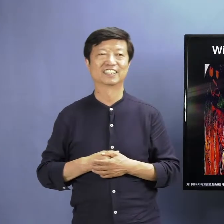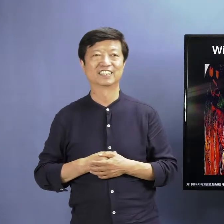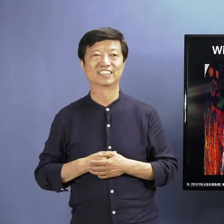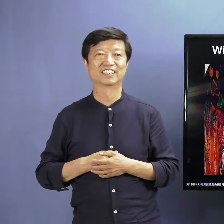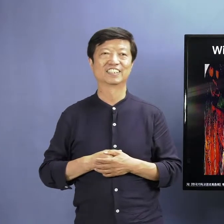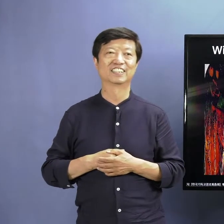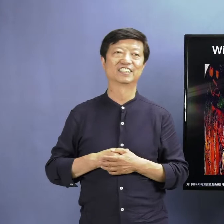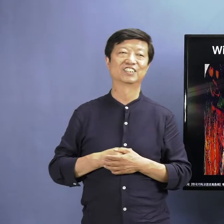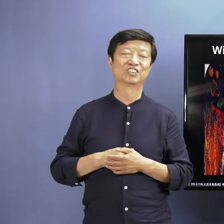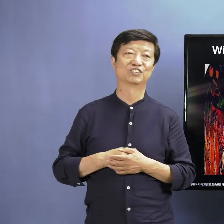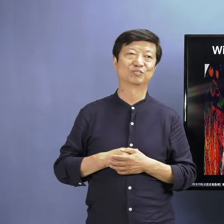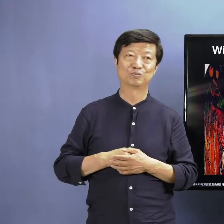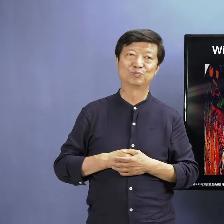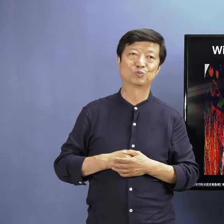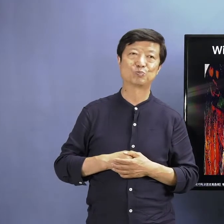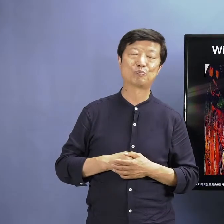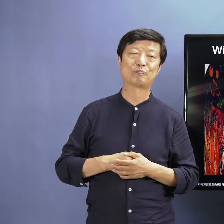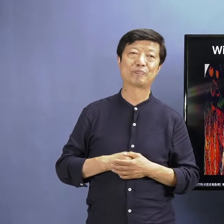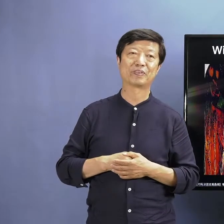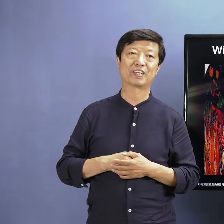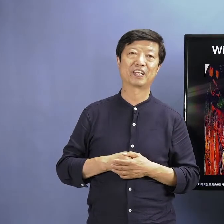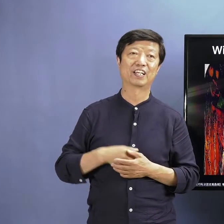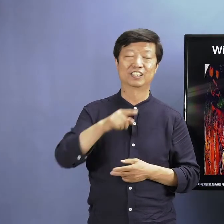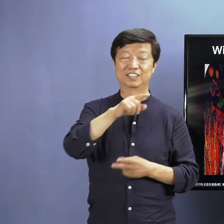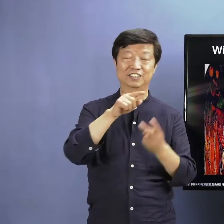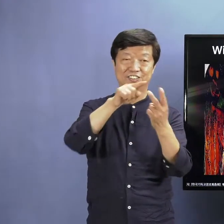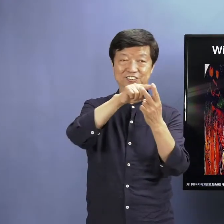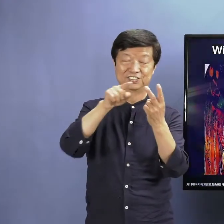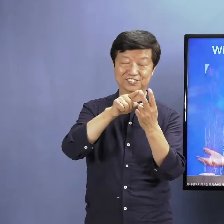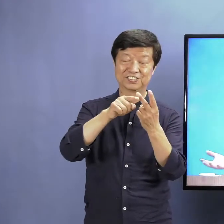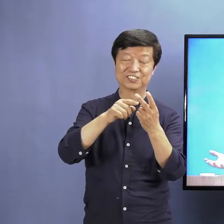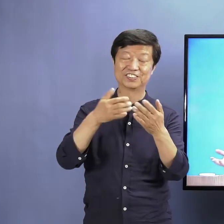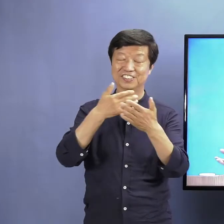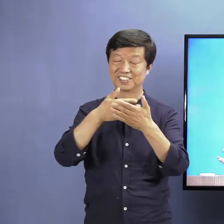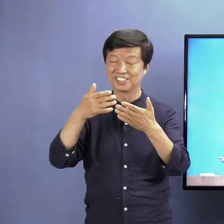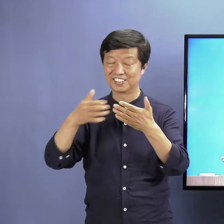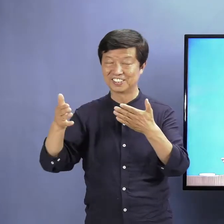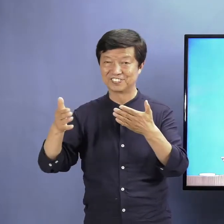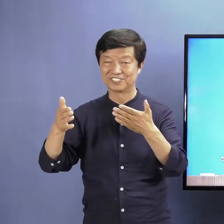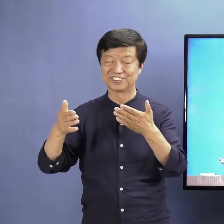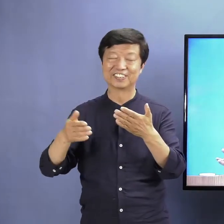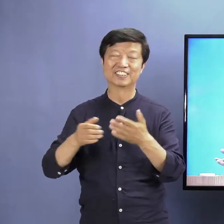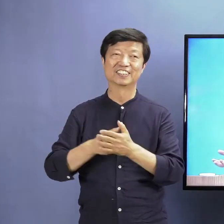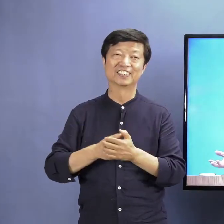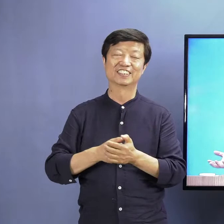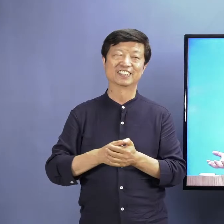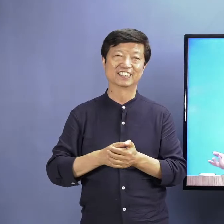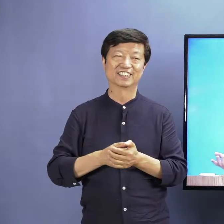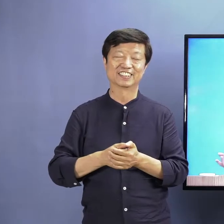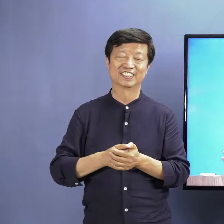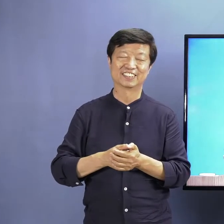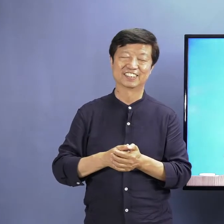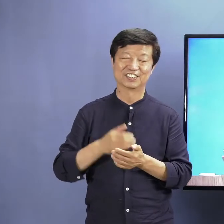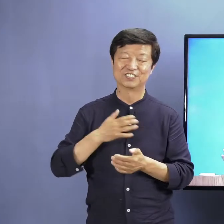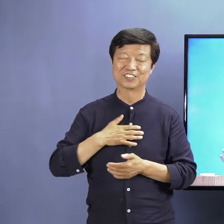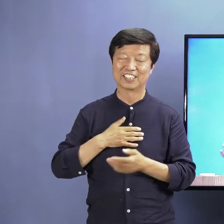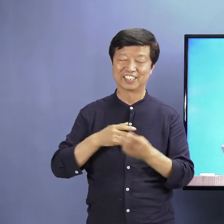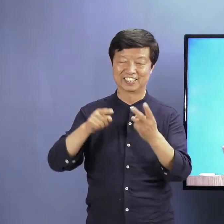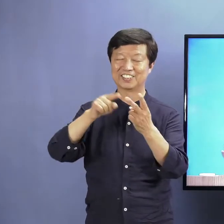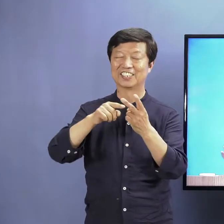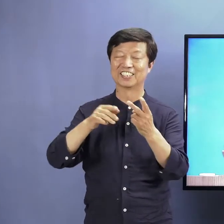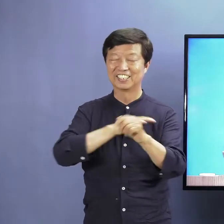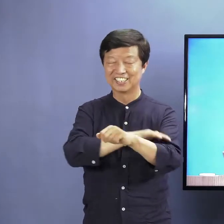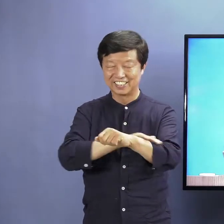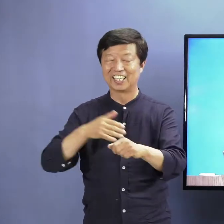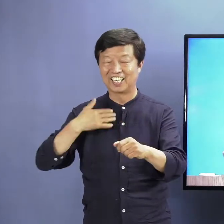있는데 제가 볼 때는 뭐 의미가 없어요. 뭐 사실 이 라오디게아에 주신 그 말씀에 볼 때는 원래